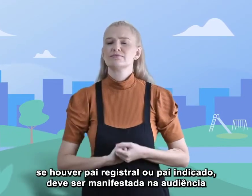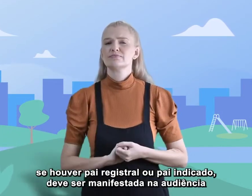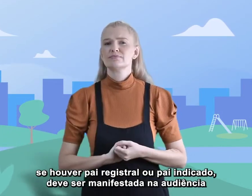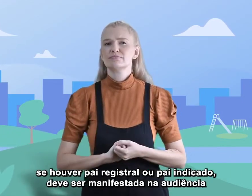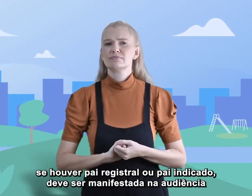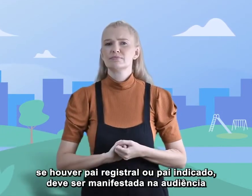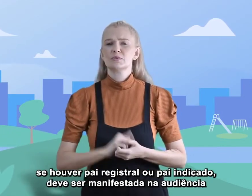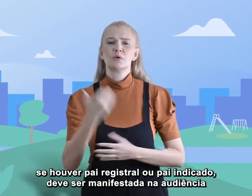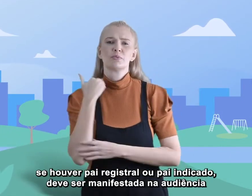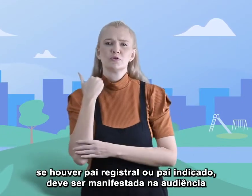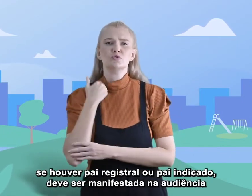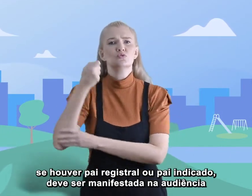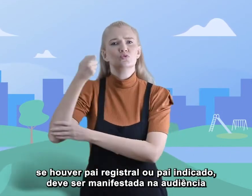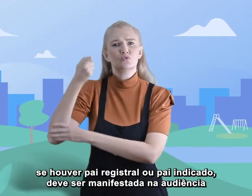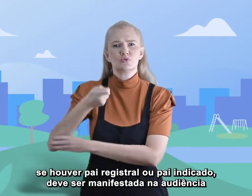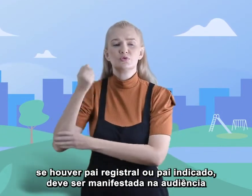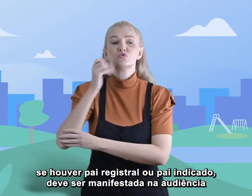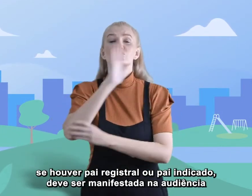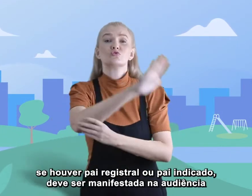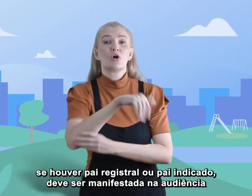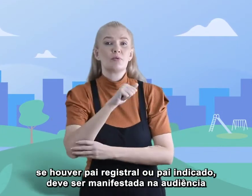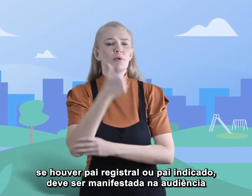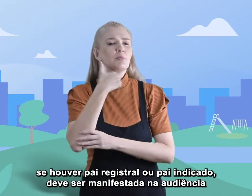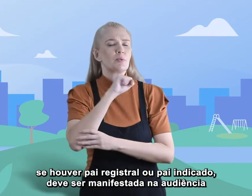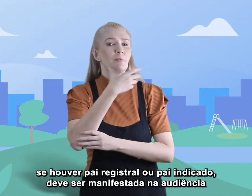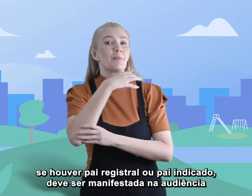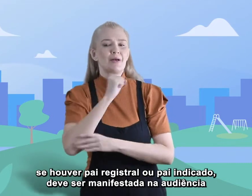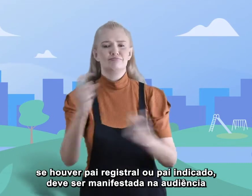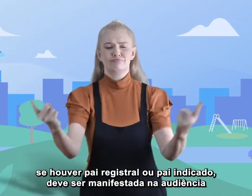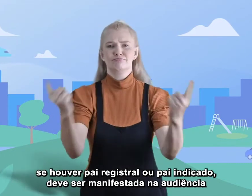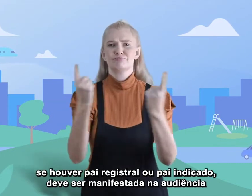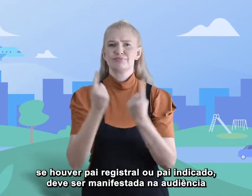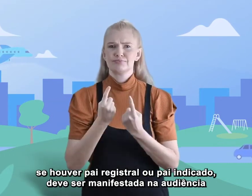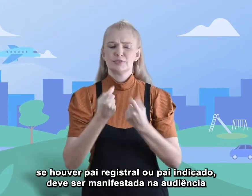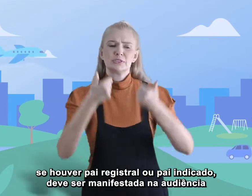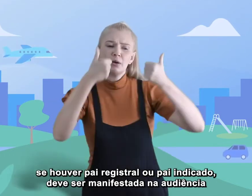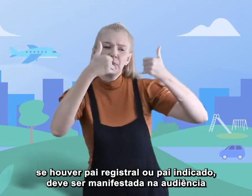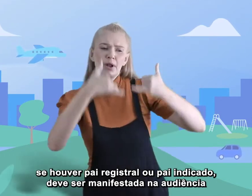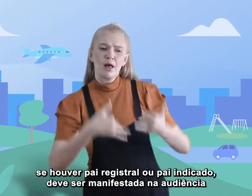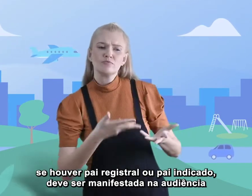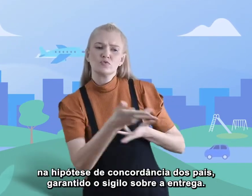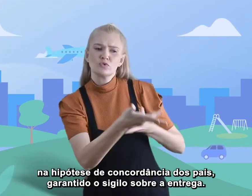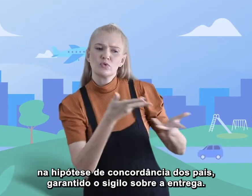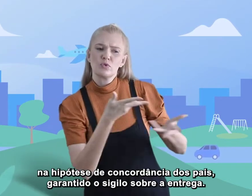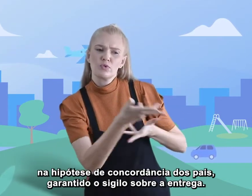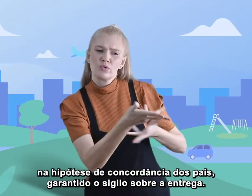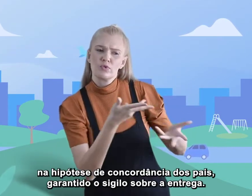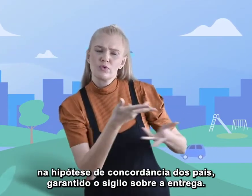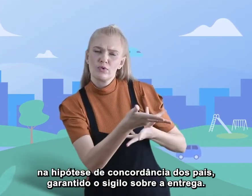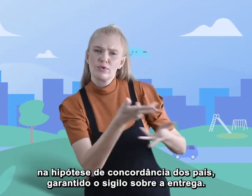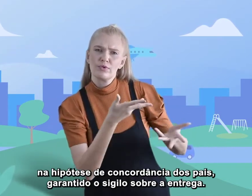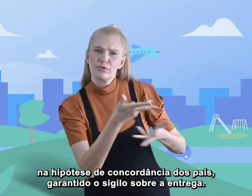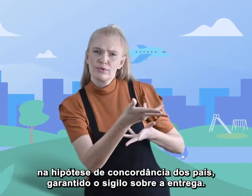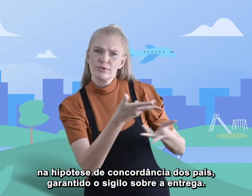pai registral ou pai indicado, deve ser manifestada na audiência, na hipótese de concordância